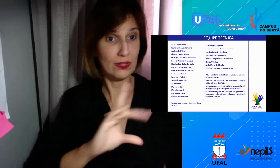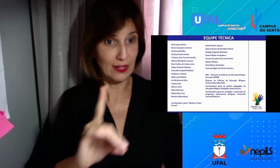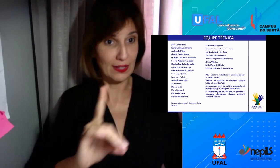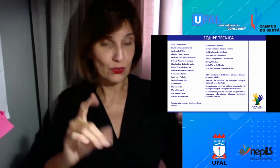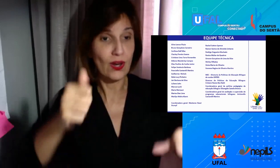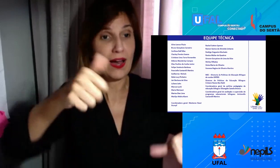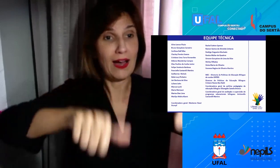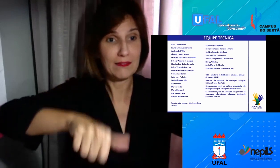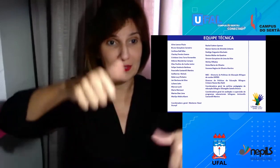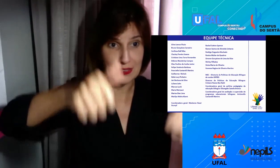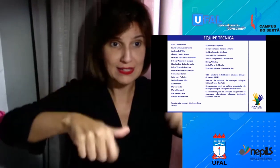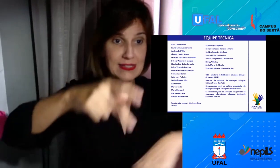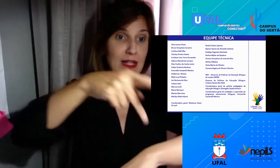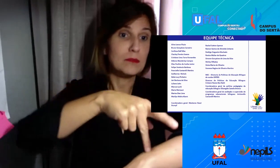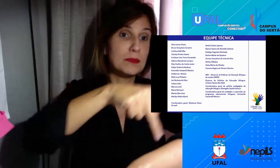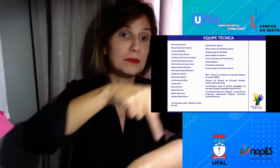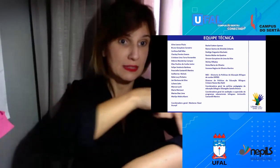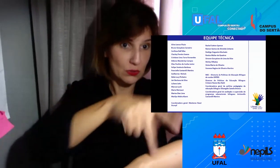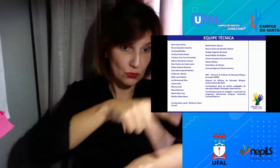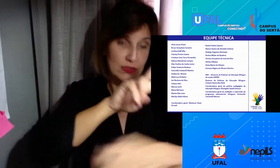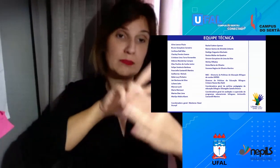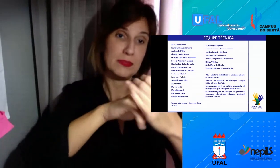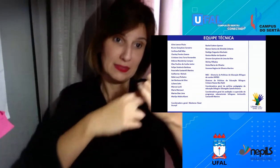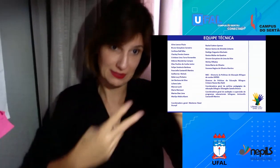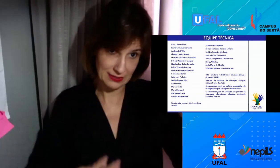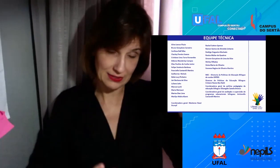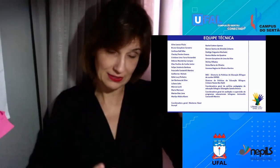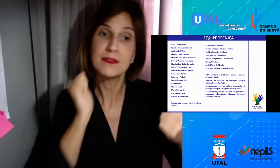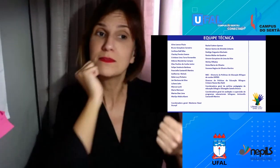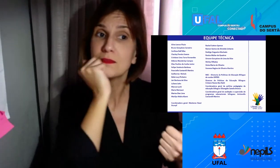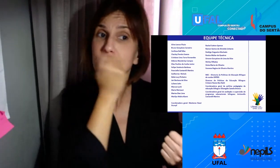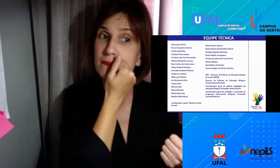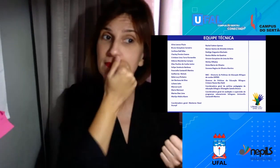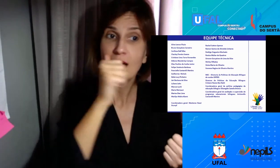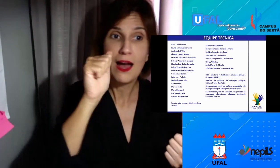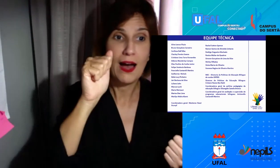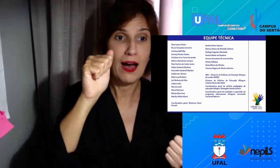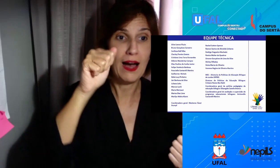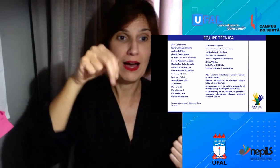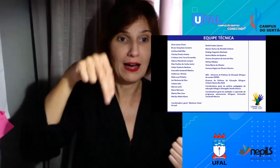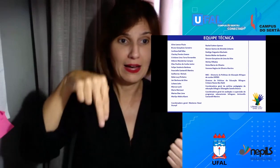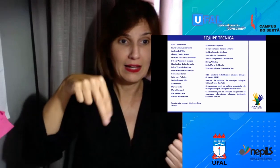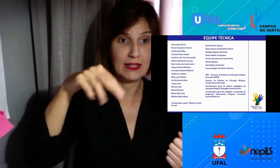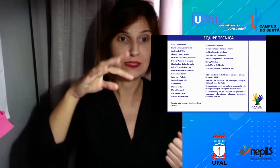Crisiane, juntamente com coordenadora pedagógica bilíngue,